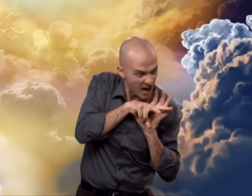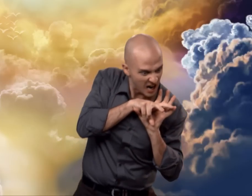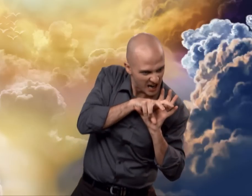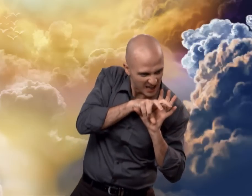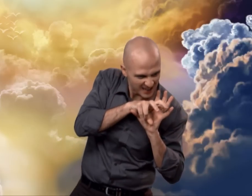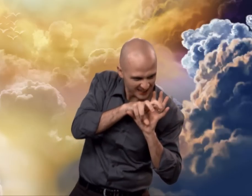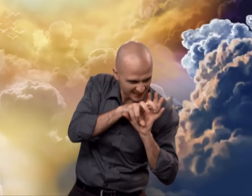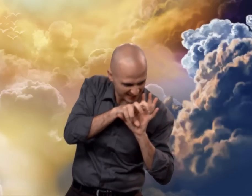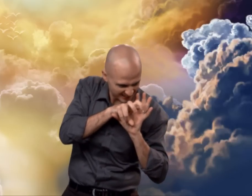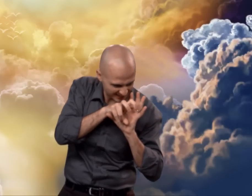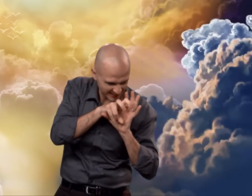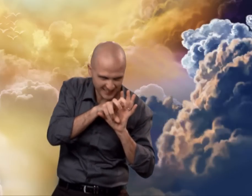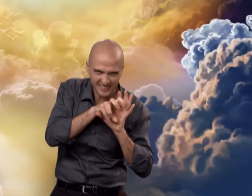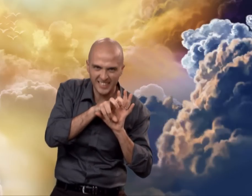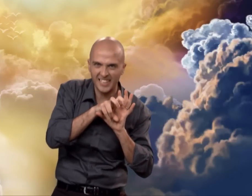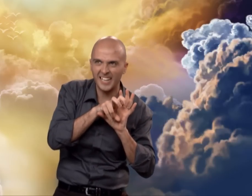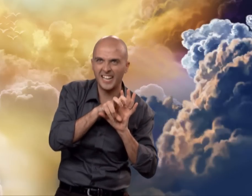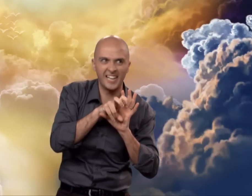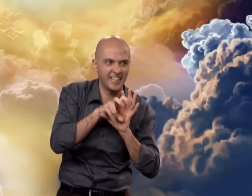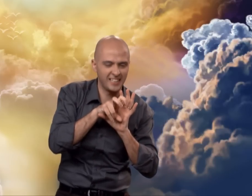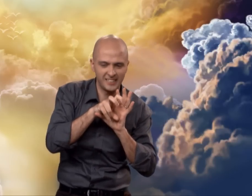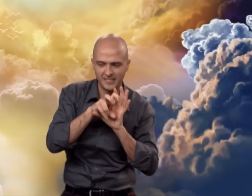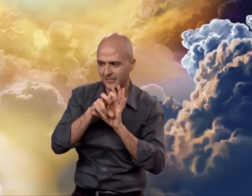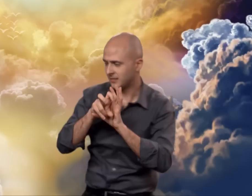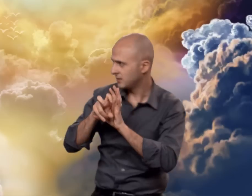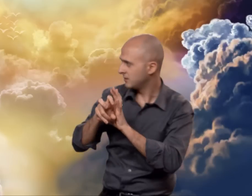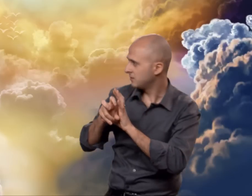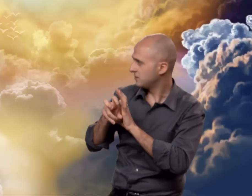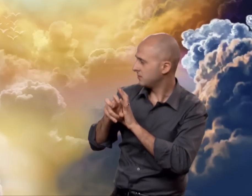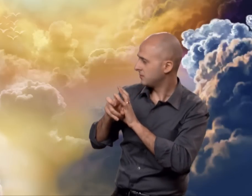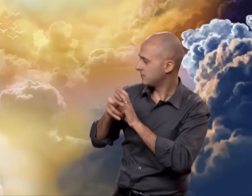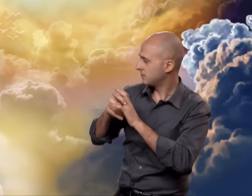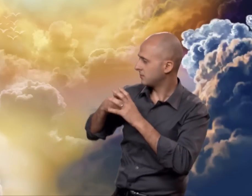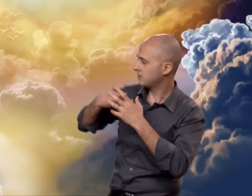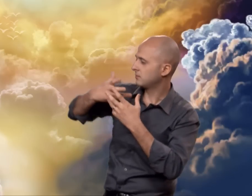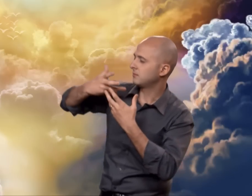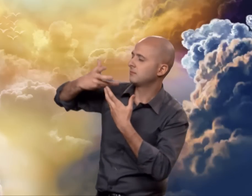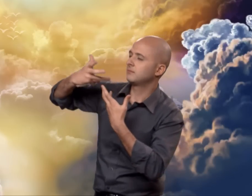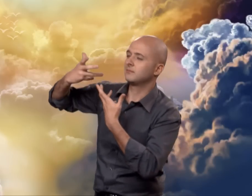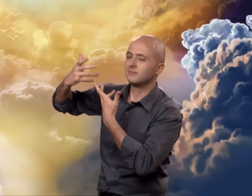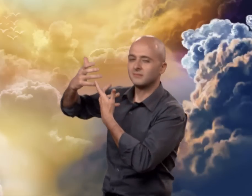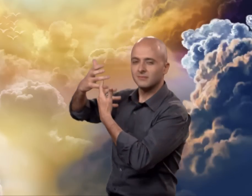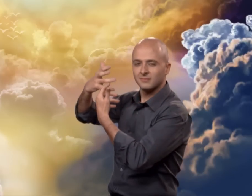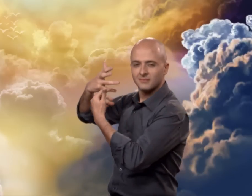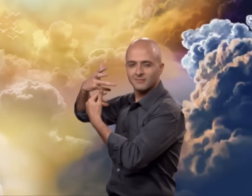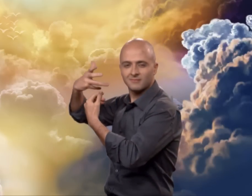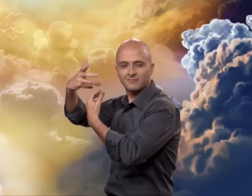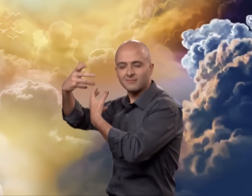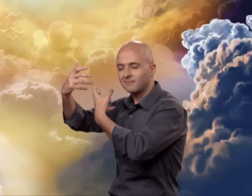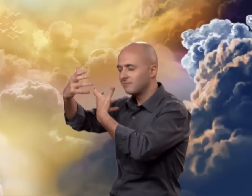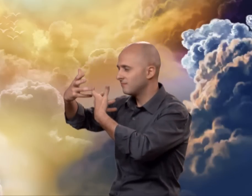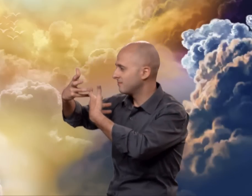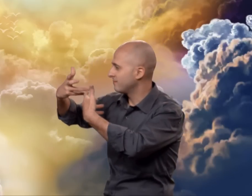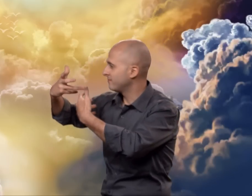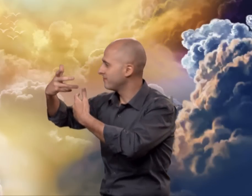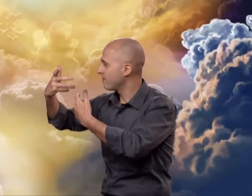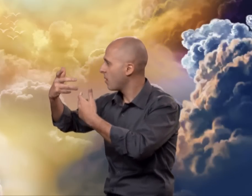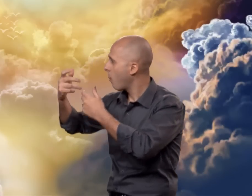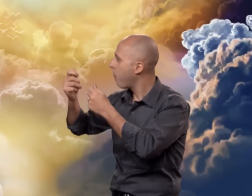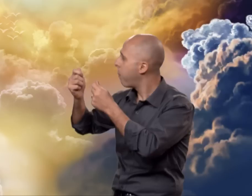que Deus disse? Não comam de nenhum fruto das árvores do jardim? Eva arriscou-se a argumentar com ele